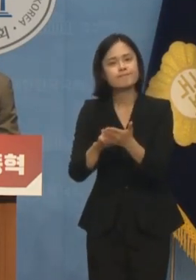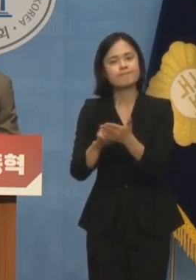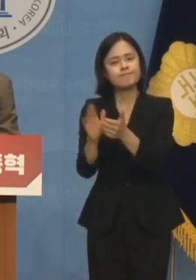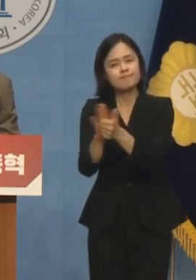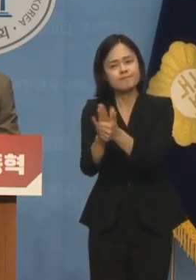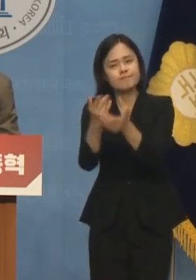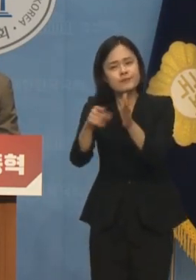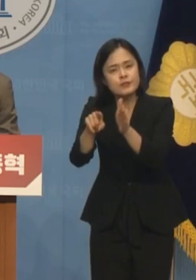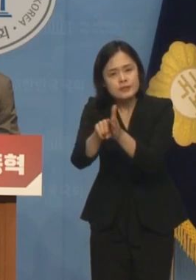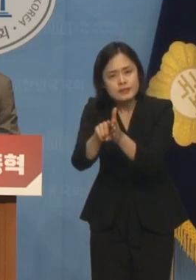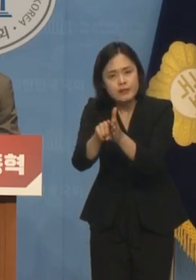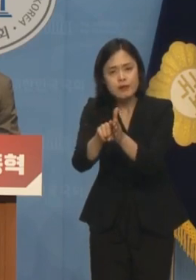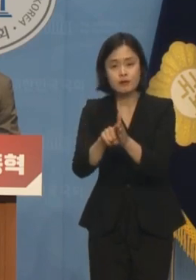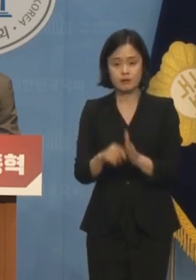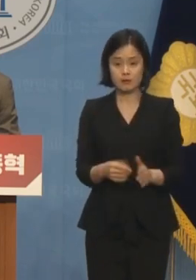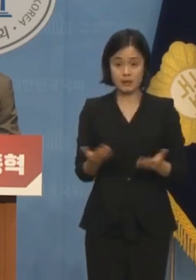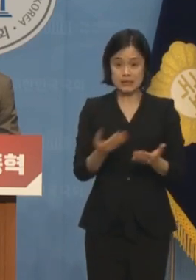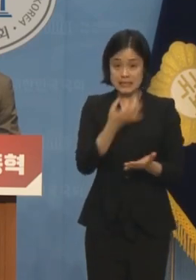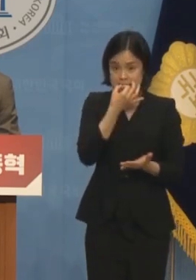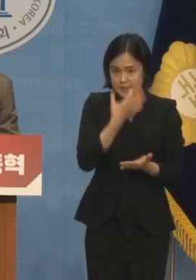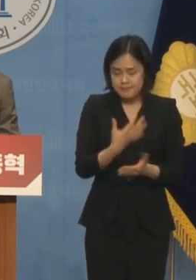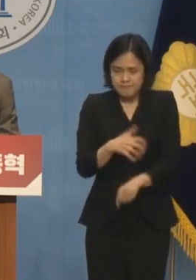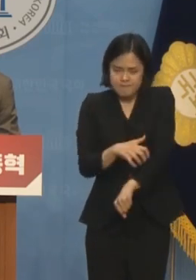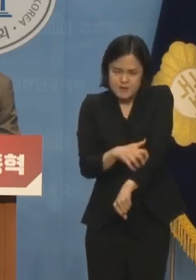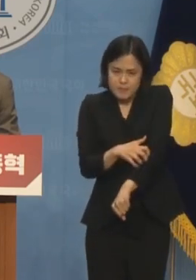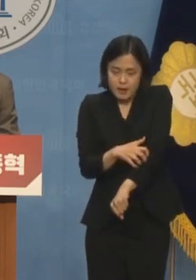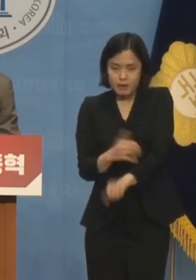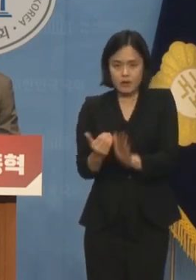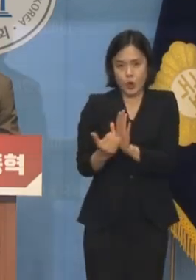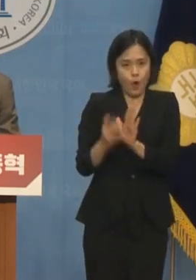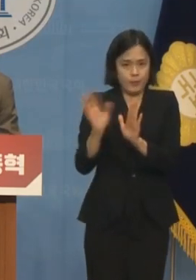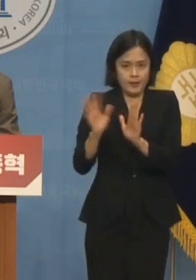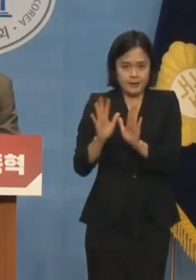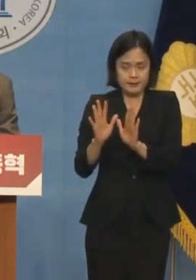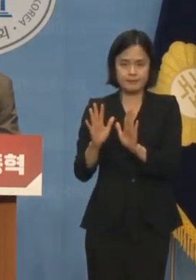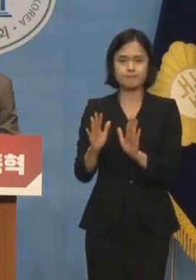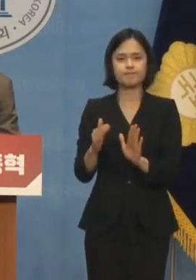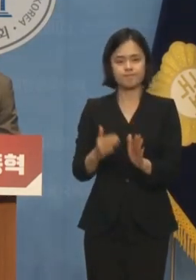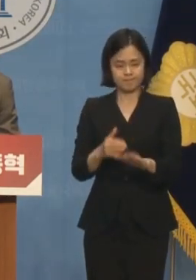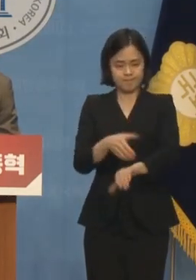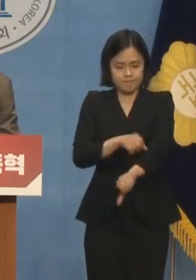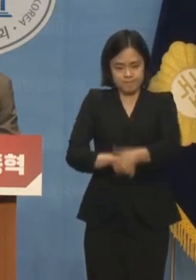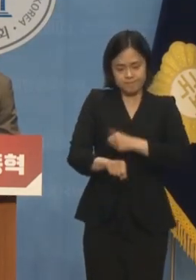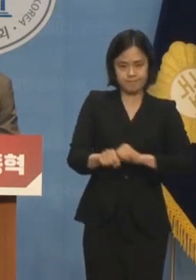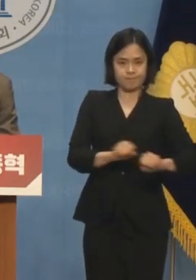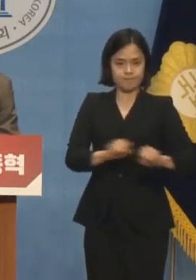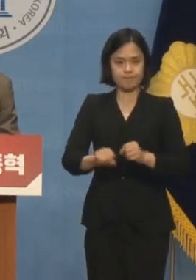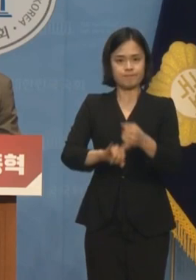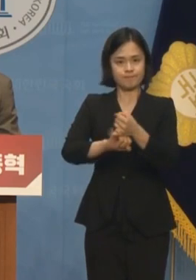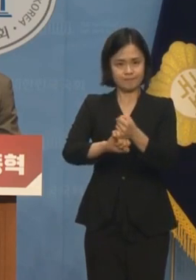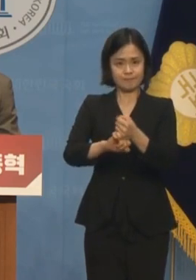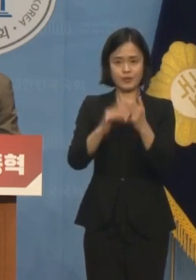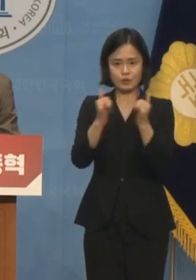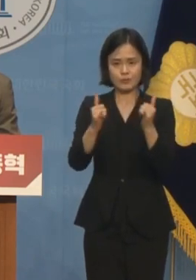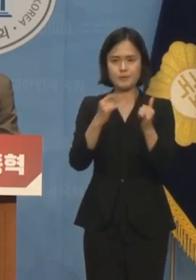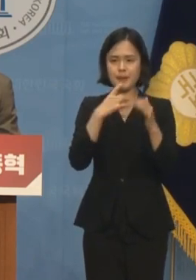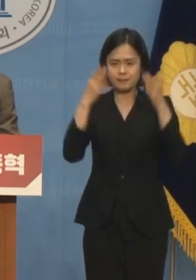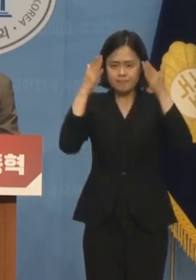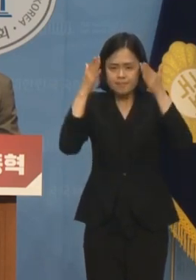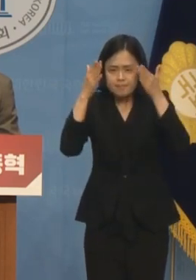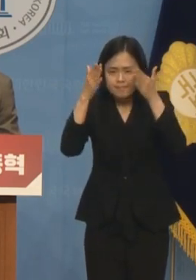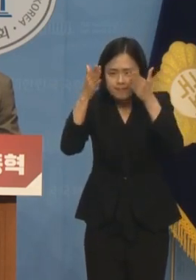일도 불편한 일도 피하지 않겠습니다. 오직 국민만 바라보고